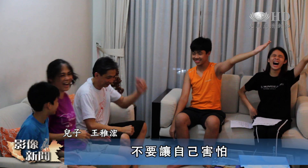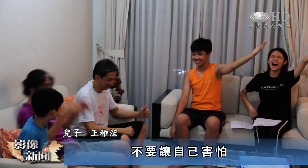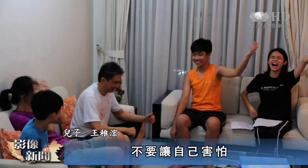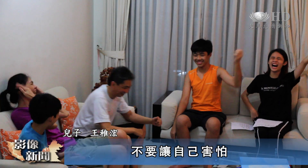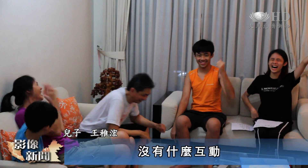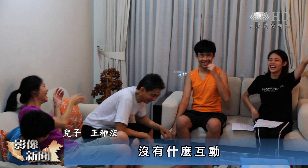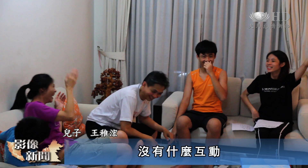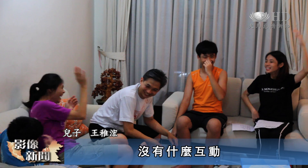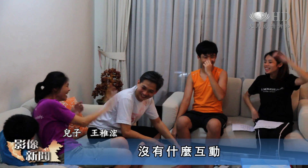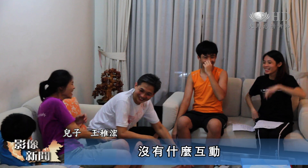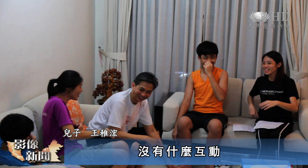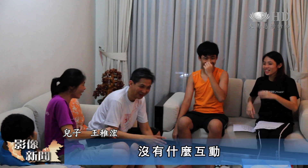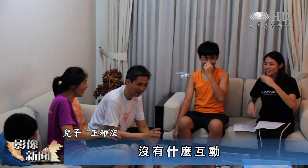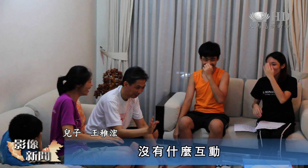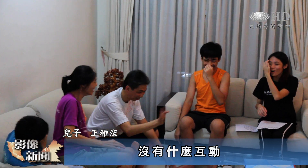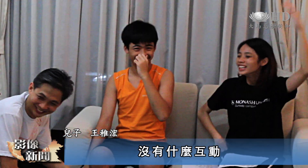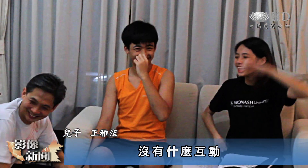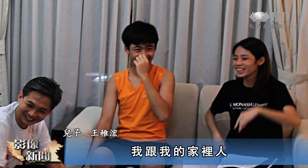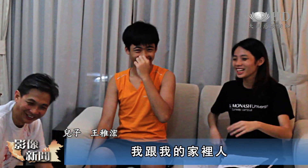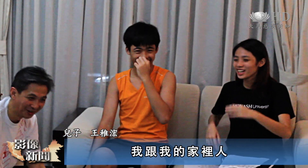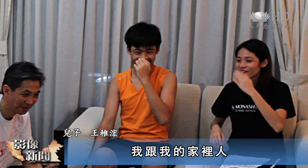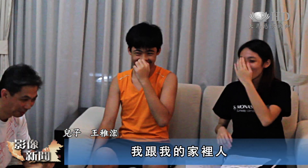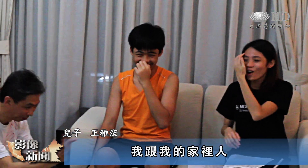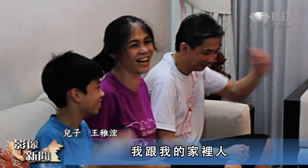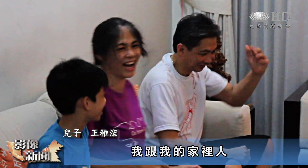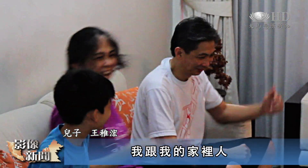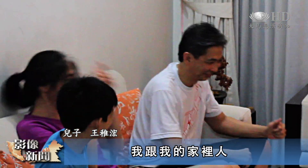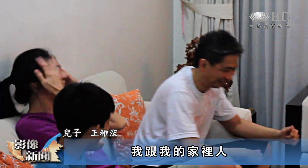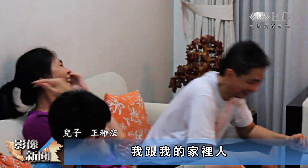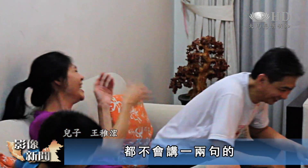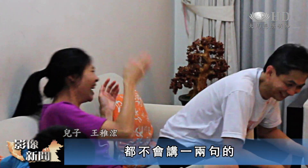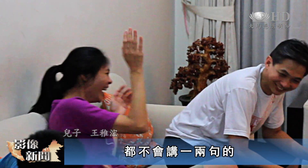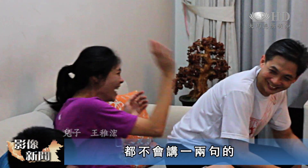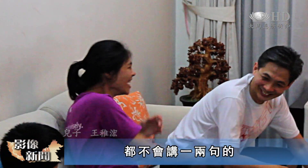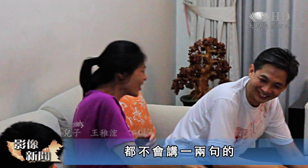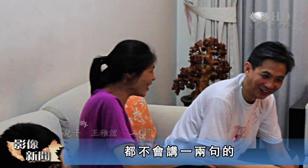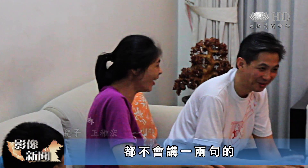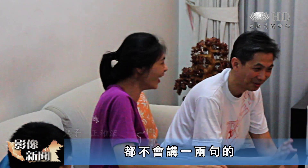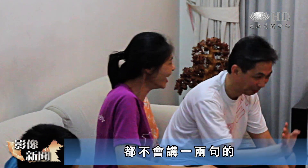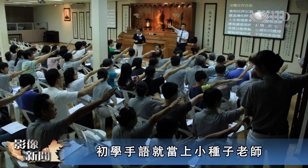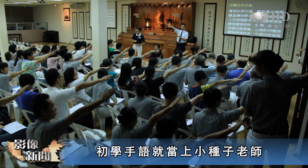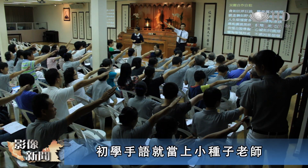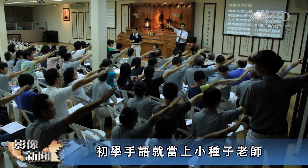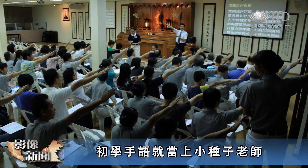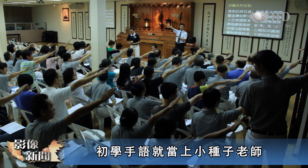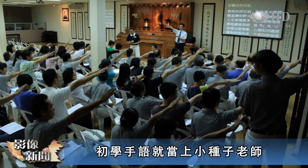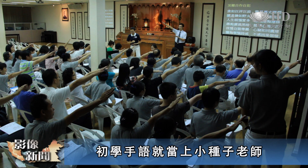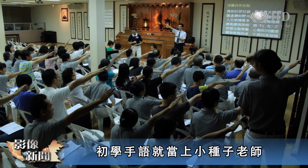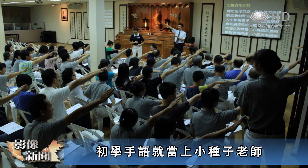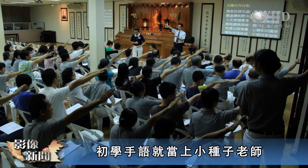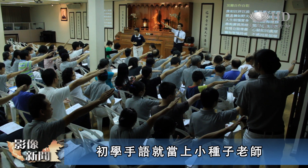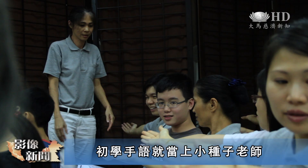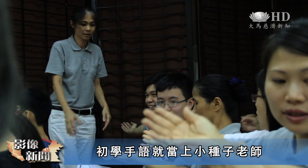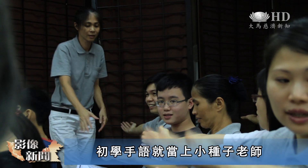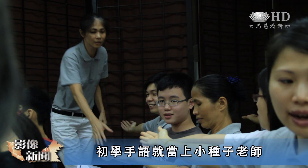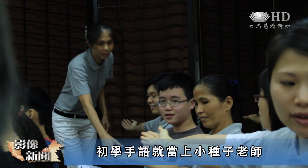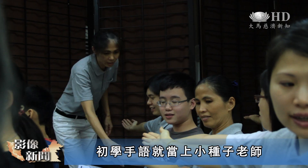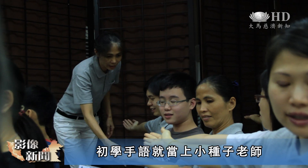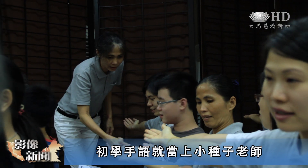样子啊，没有什么互动啊，我跟我的家人们都不会讲一两句了。 初学手语就当上小种子老师，马